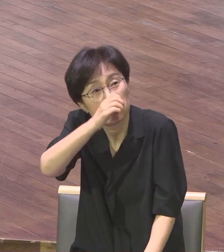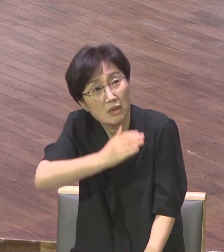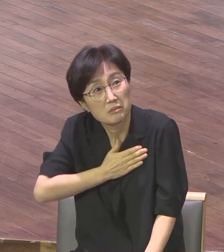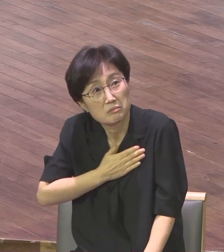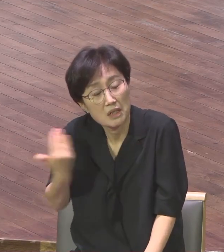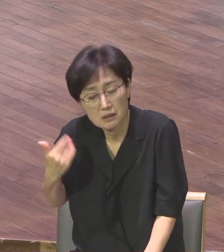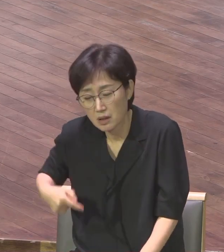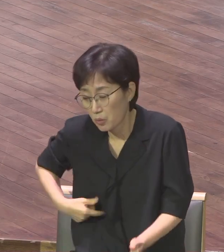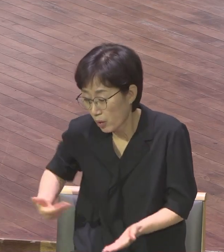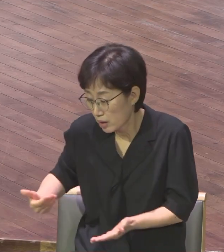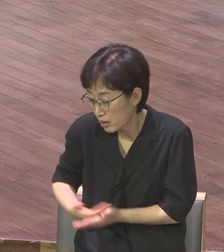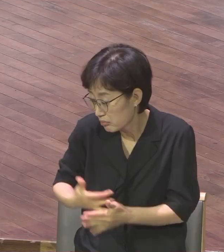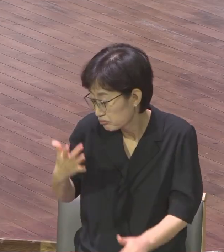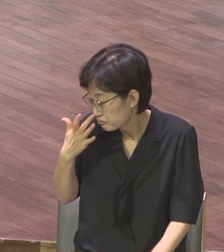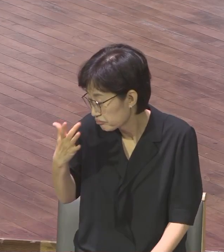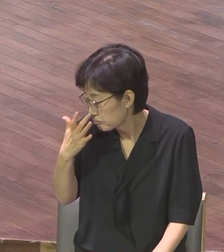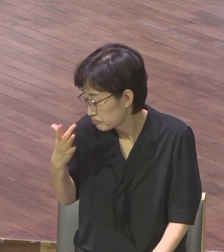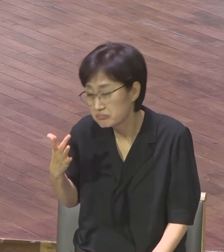회개가 없어.